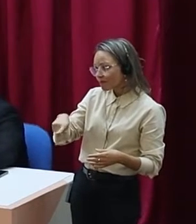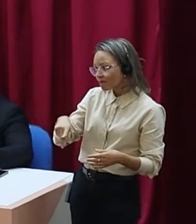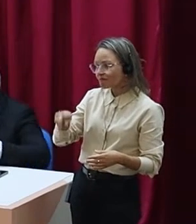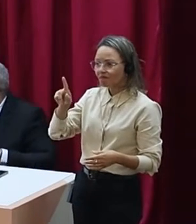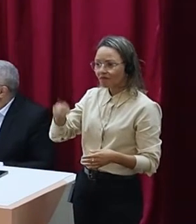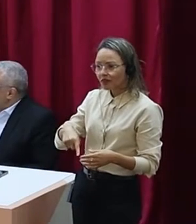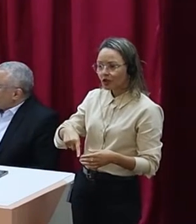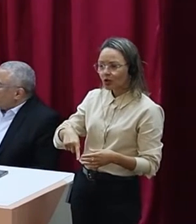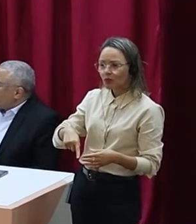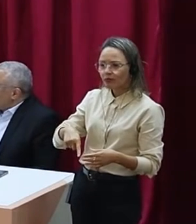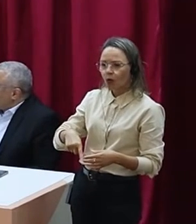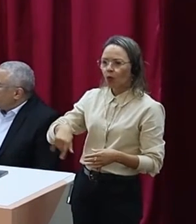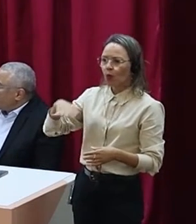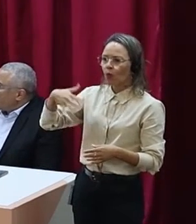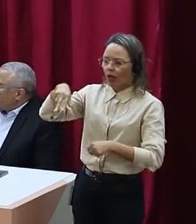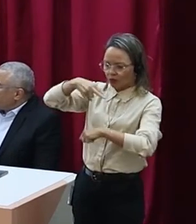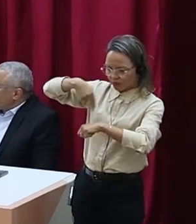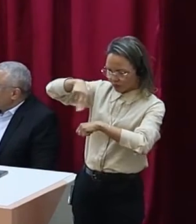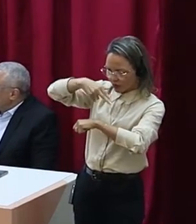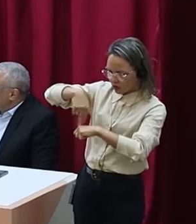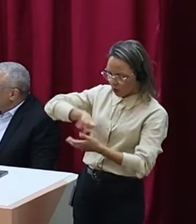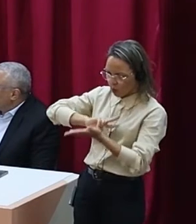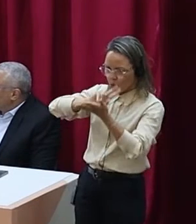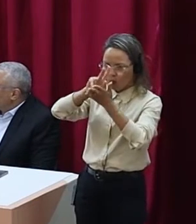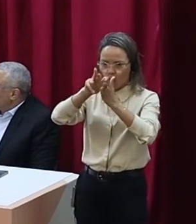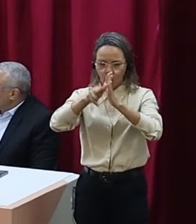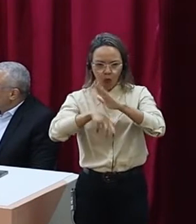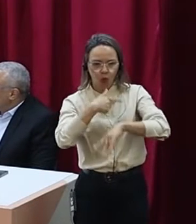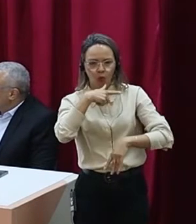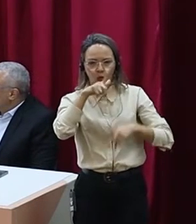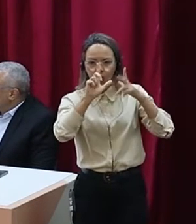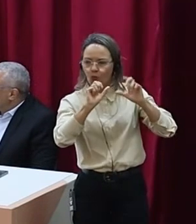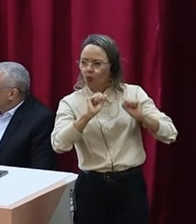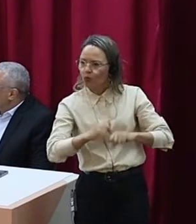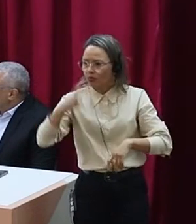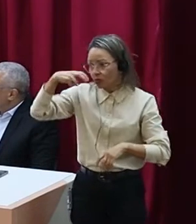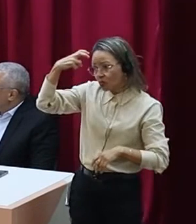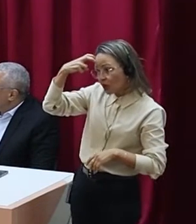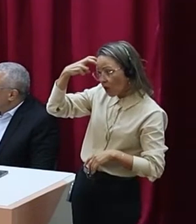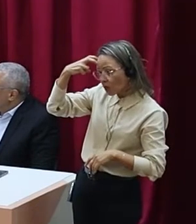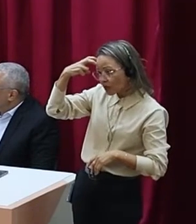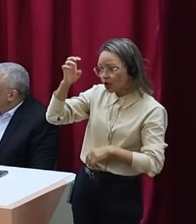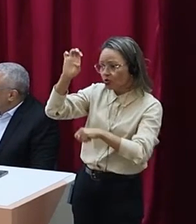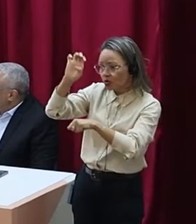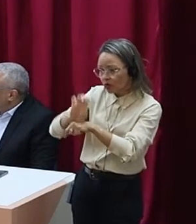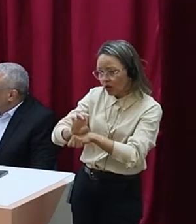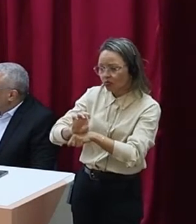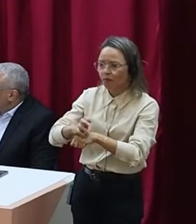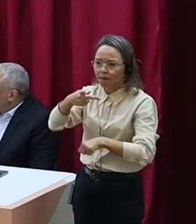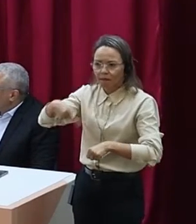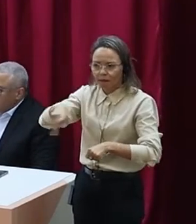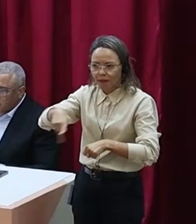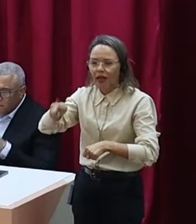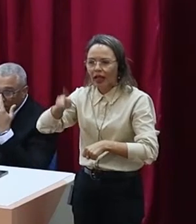nación pluricultural, y el Estado es bilingüe. El Estado paraguayo es bilingüe, más la nación